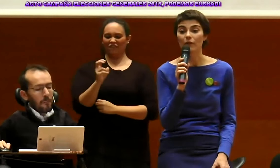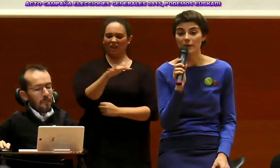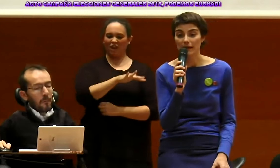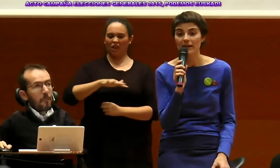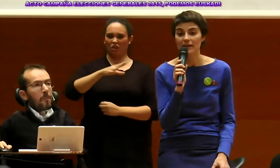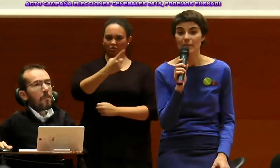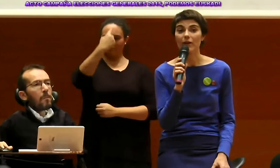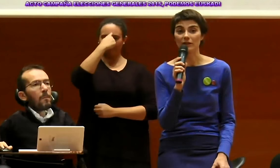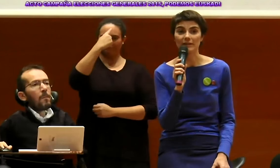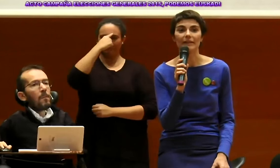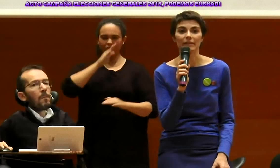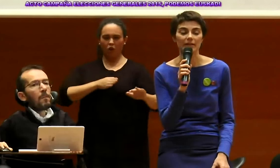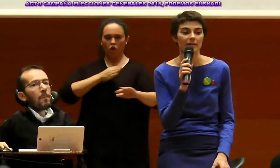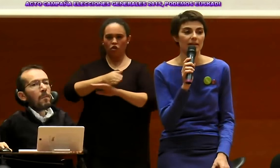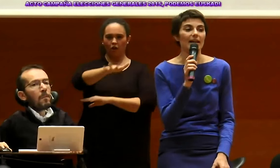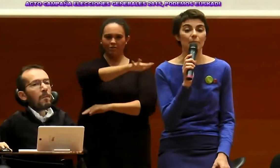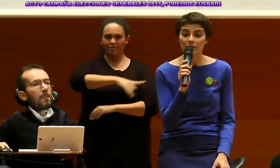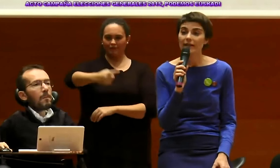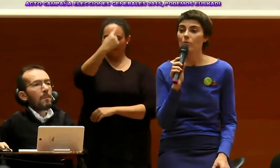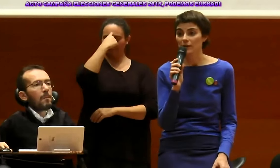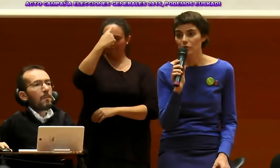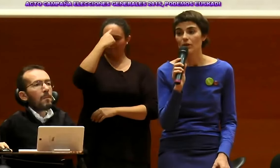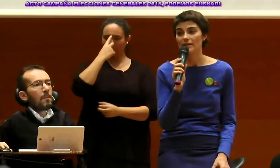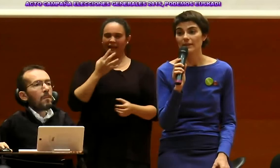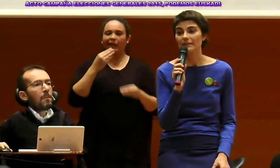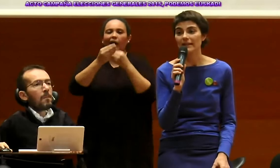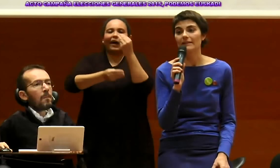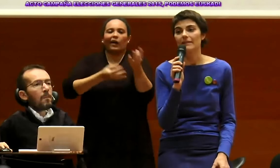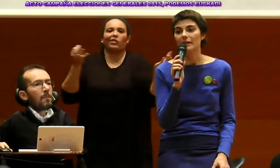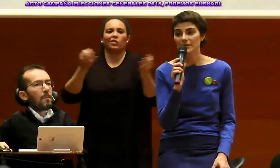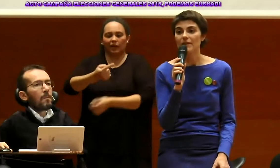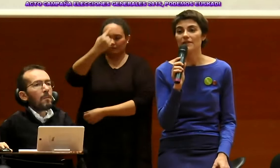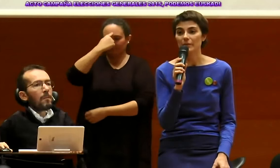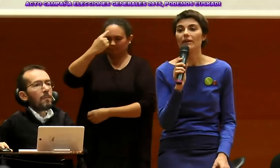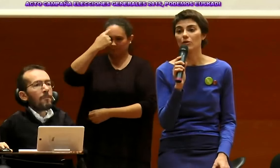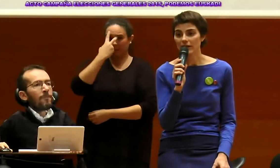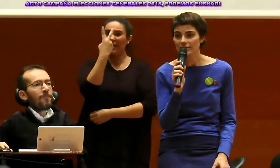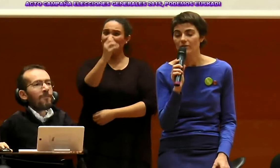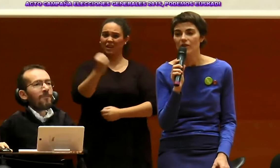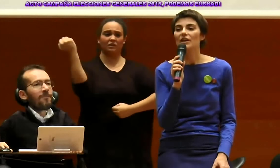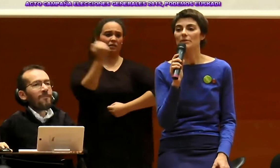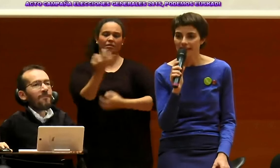y a dónde va ni para lo que tiene que hacer. La política con mayúsculas va a entrar el 20 de diciembre en el